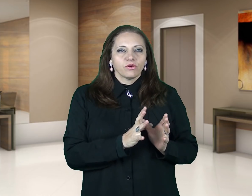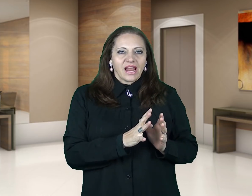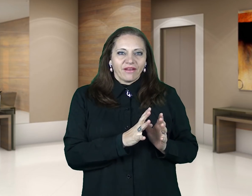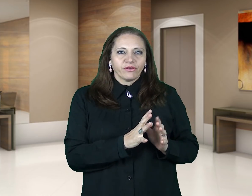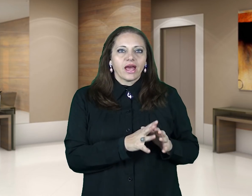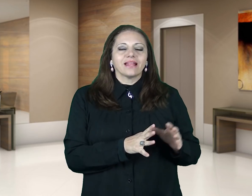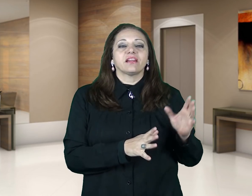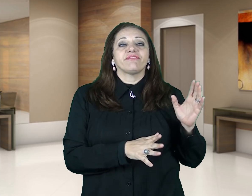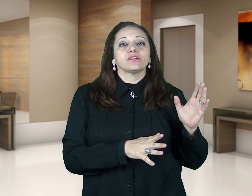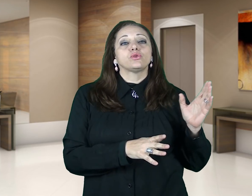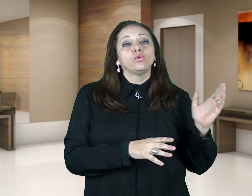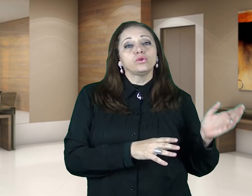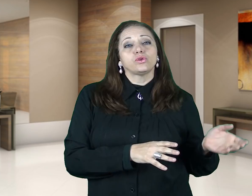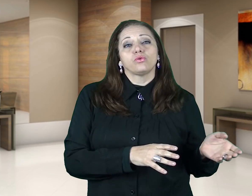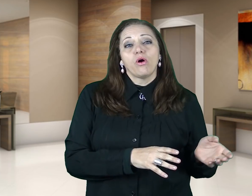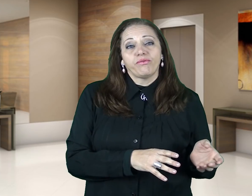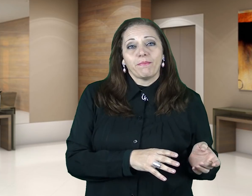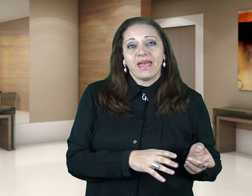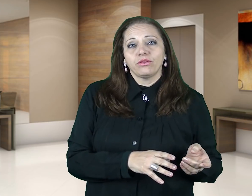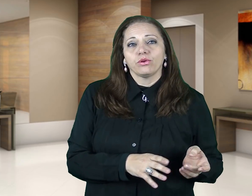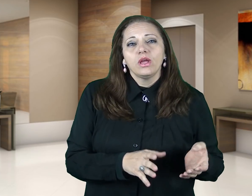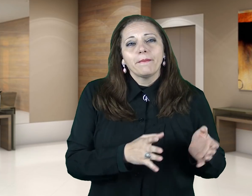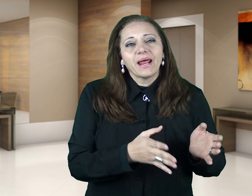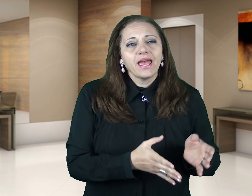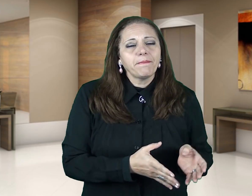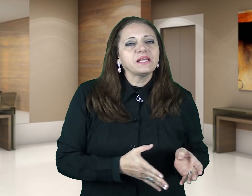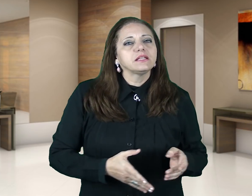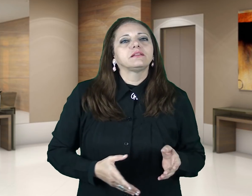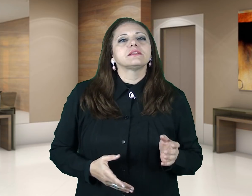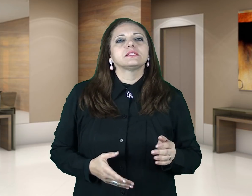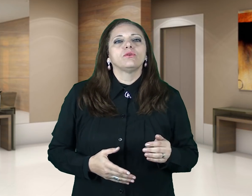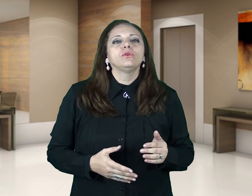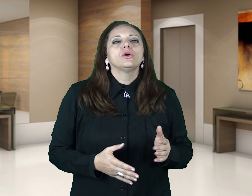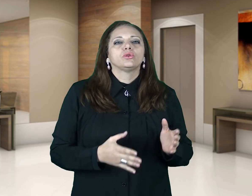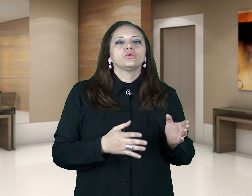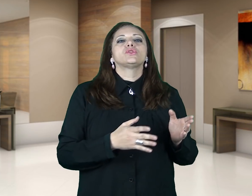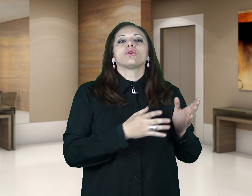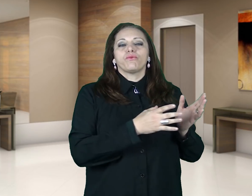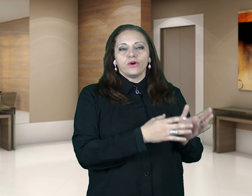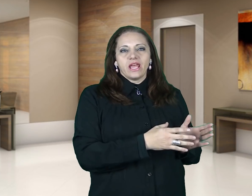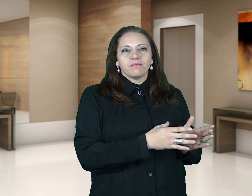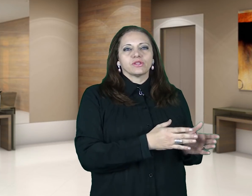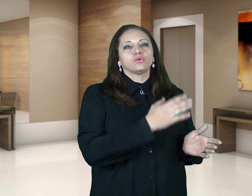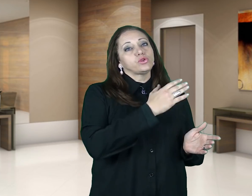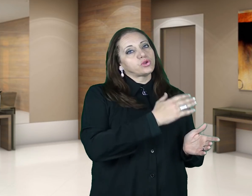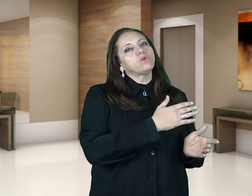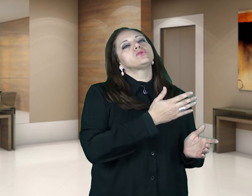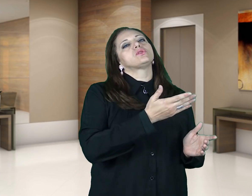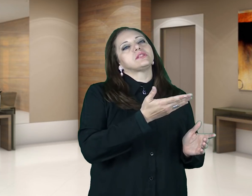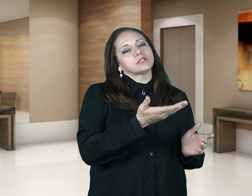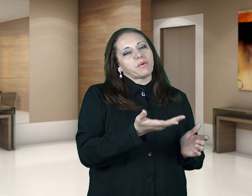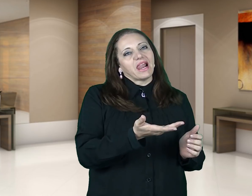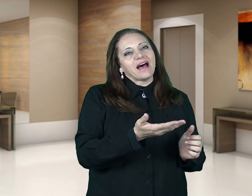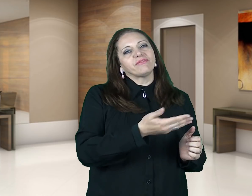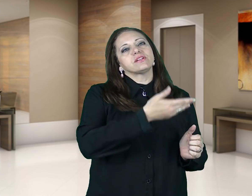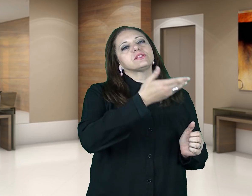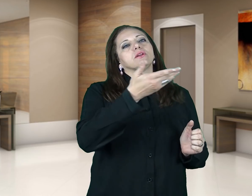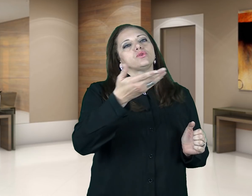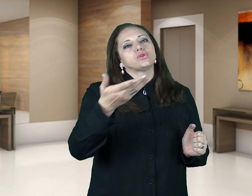representação gráfica através do uso do alfabeto para a representação dos fonemas, dos sons das palavras, dos